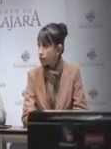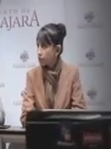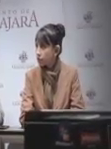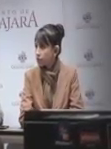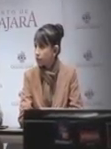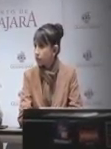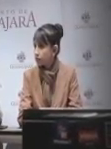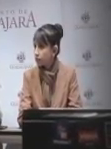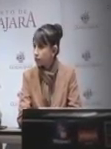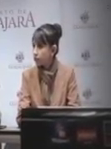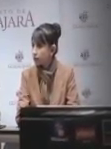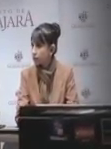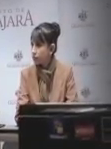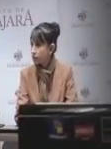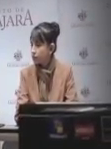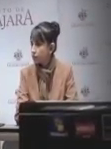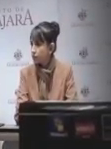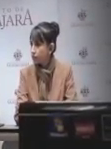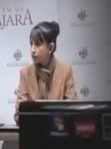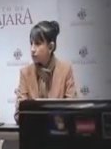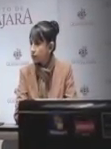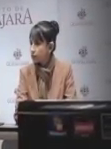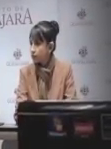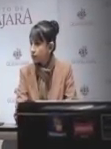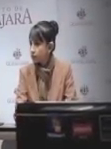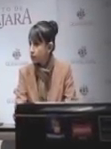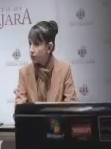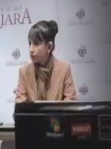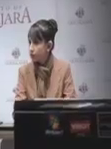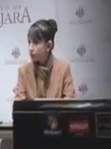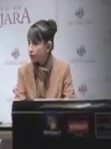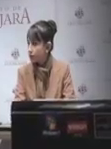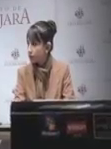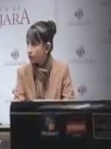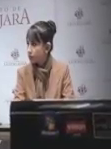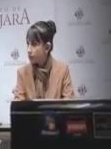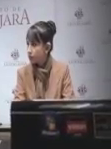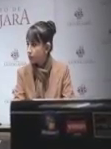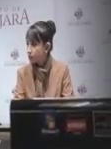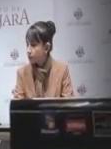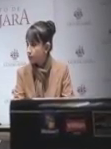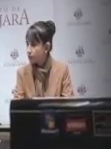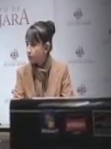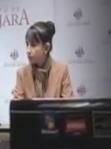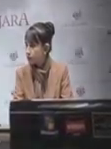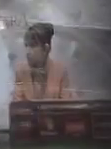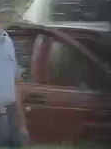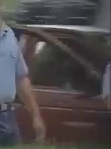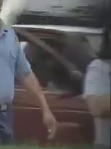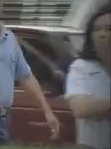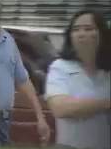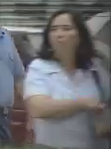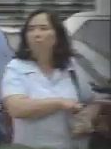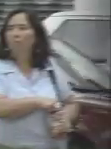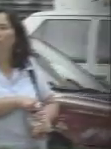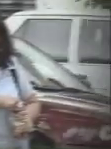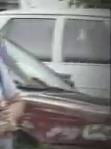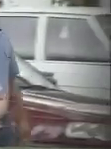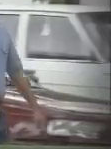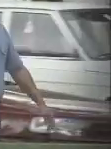hacen siempre el protegerlos dentro porque en el exterior no les da mucha seguridad. Casi la mitad de quienes